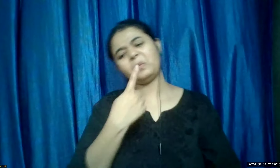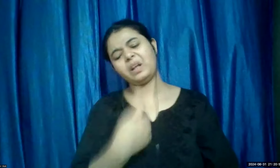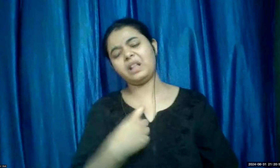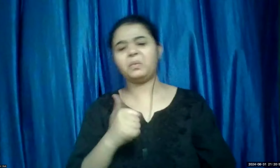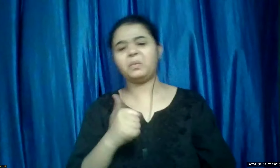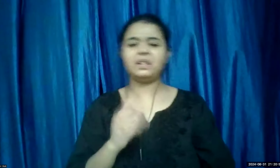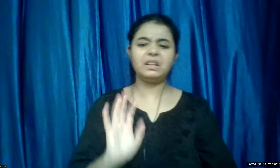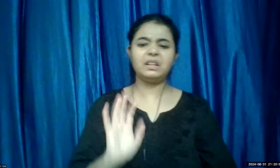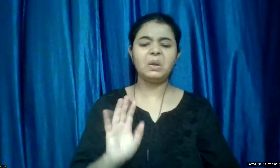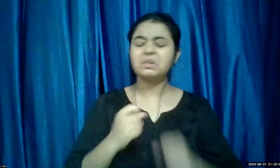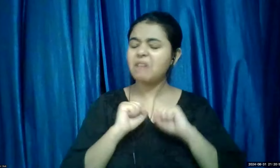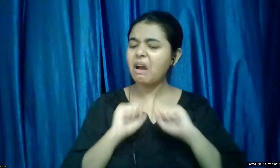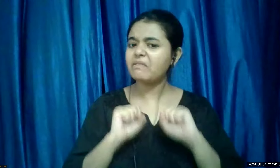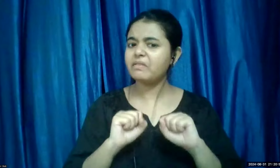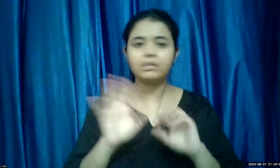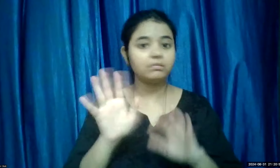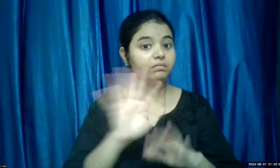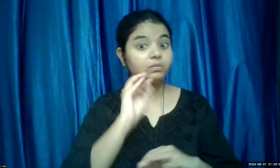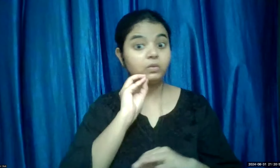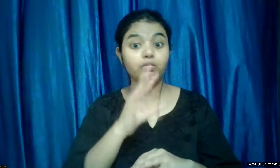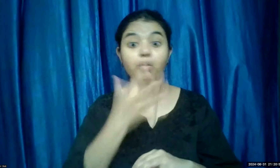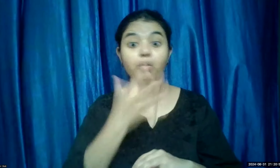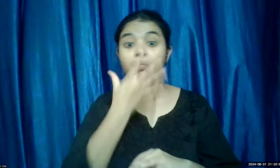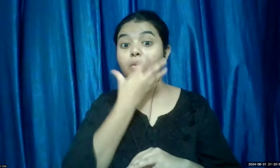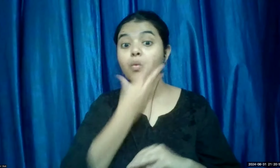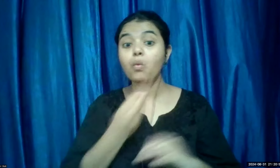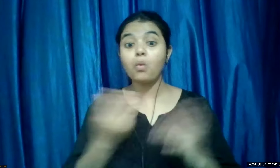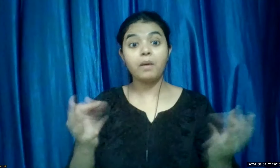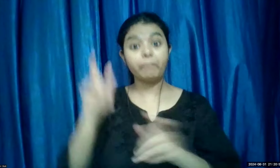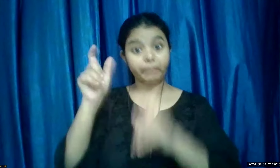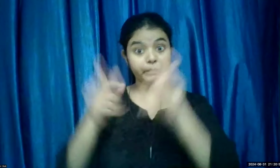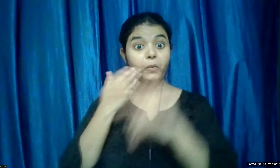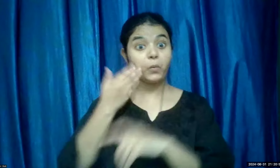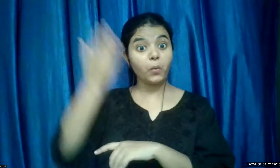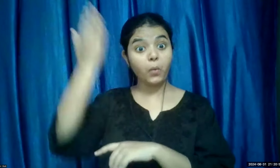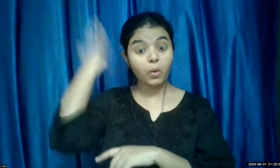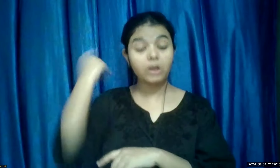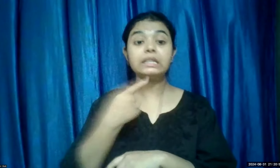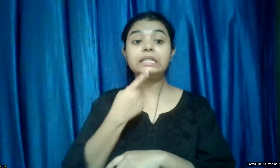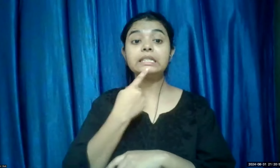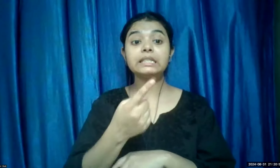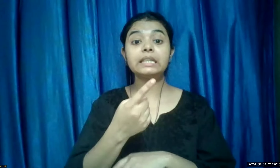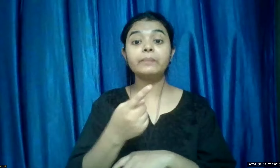सकता। आचार्यों ने कहा है कि भक्ति तो एक ऐसी वस्तु है जो कि